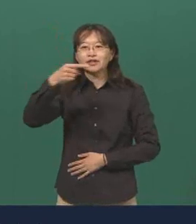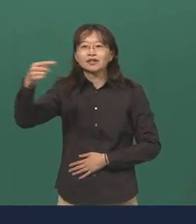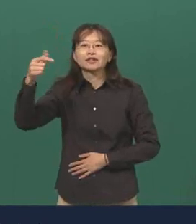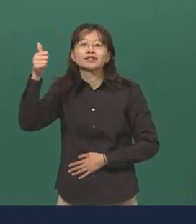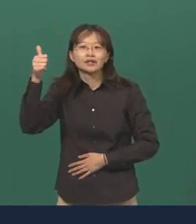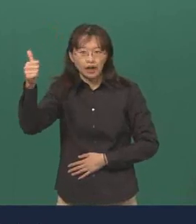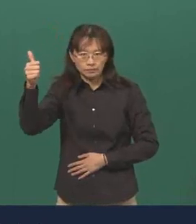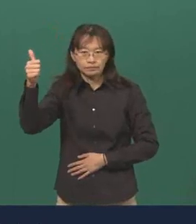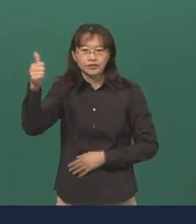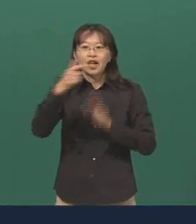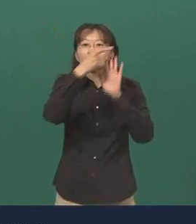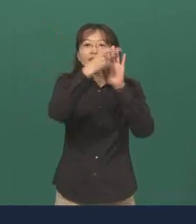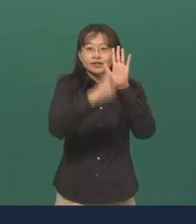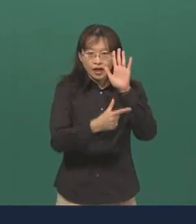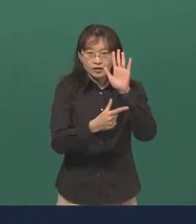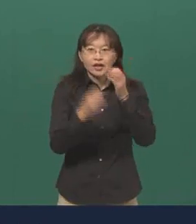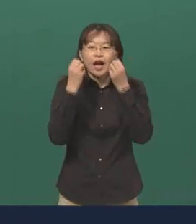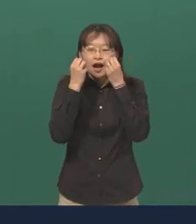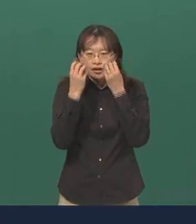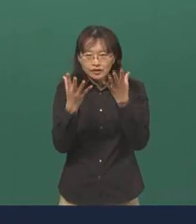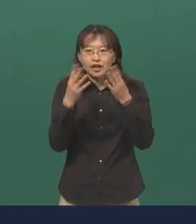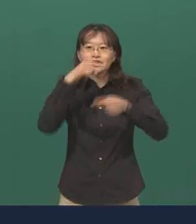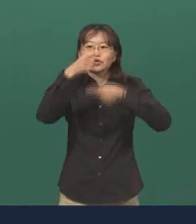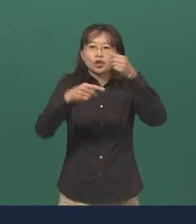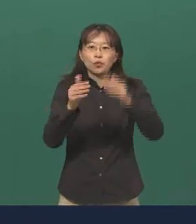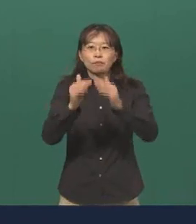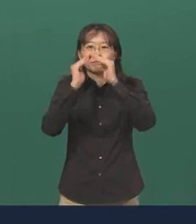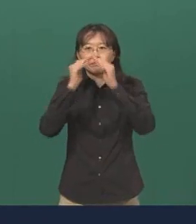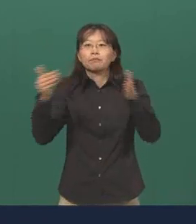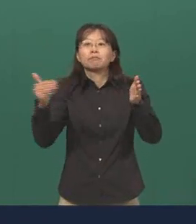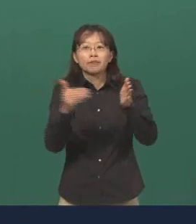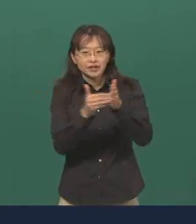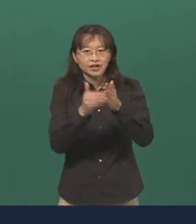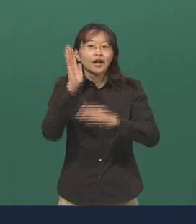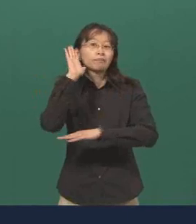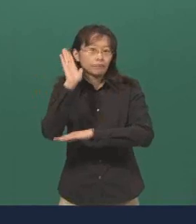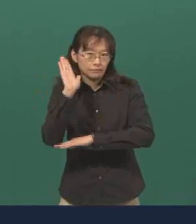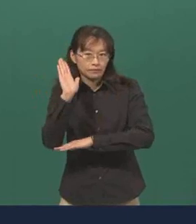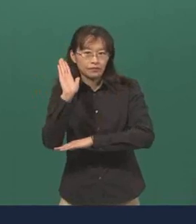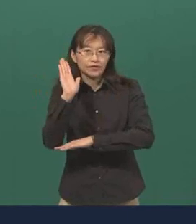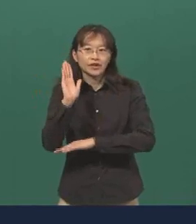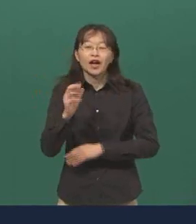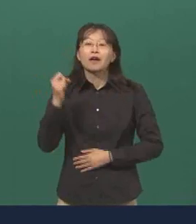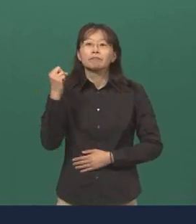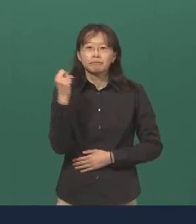田栄一さんによる新しい手話のできるまでと題してのお話や、